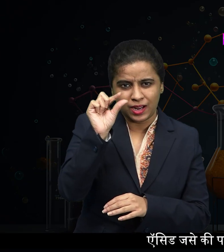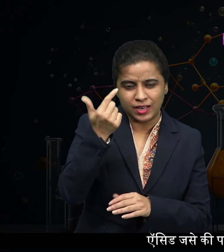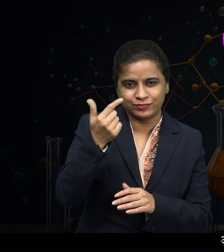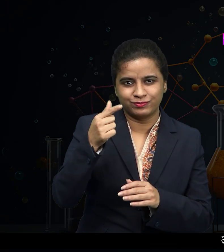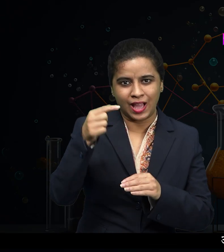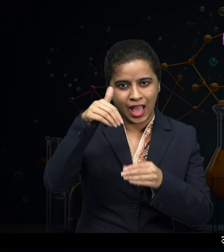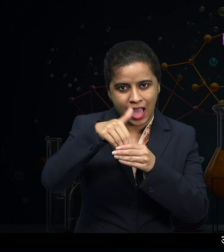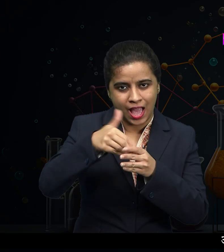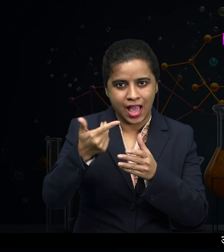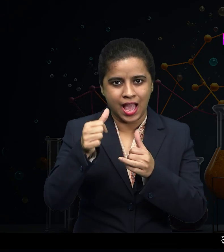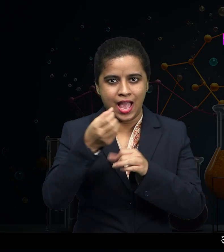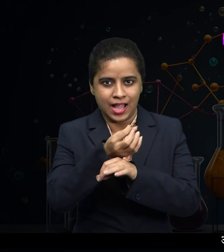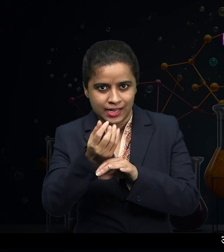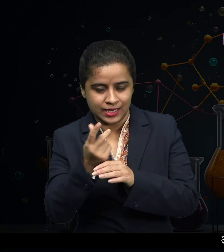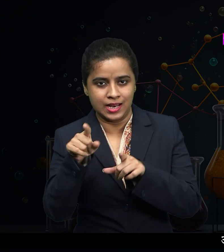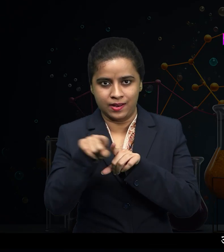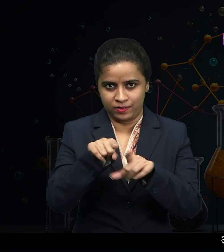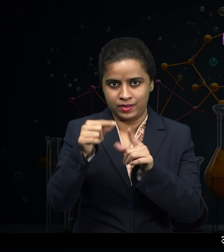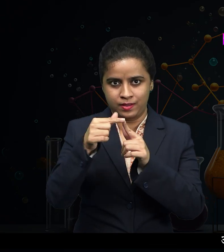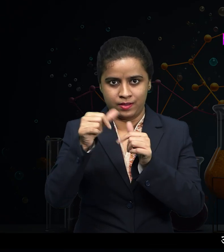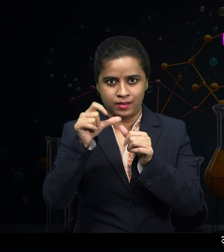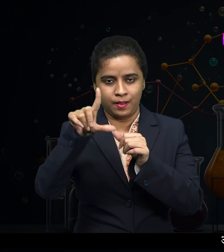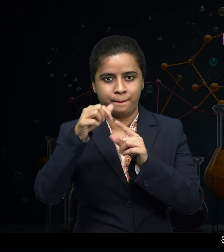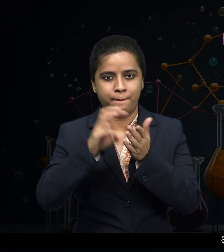ॲसिड, ऑलेइक ॲसिड इत्यादी.